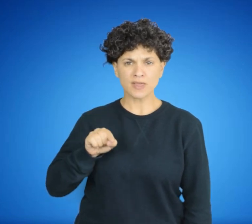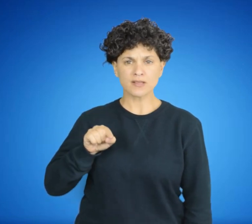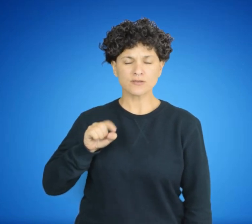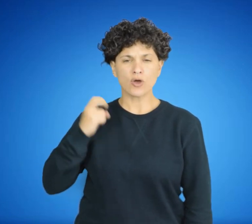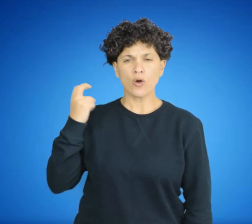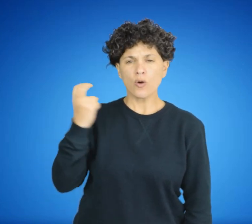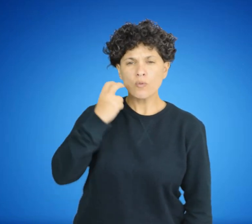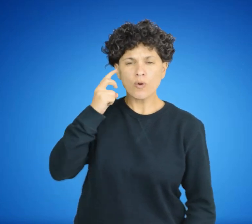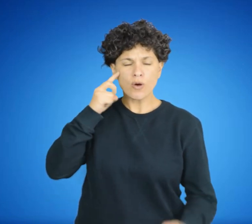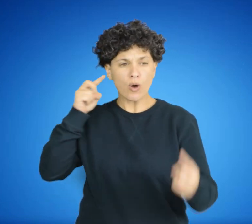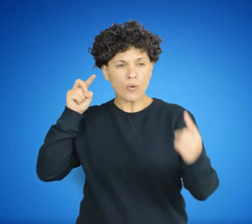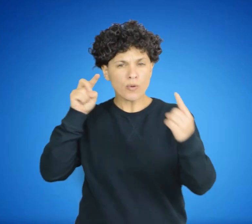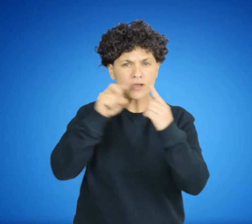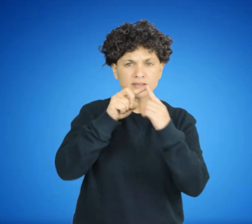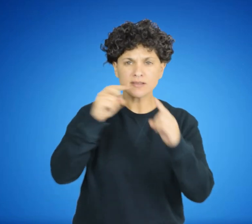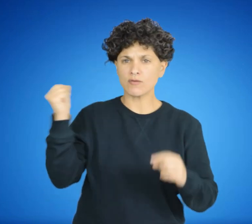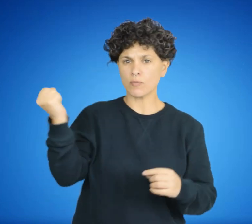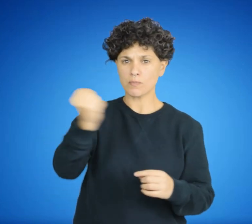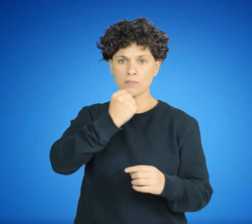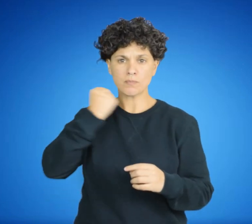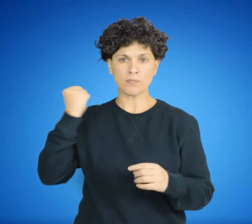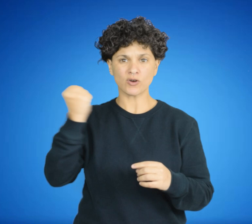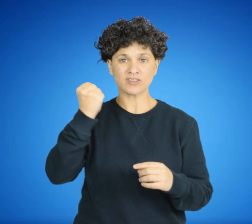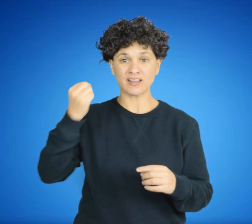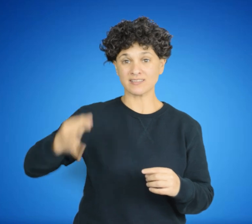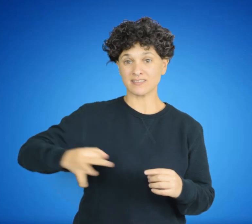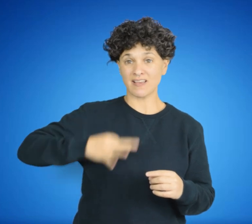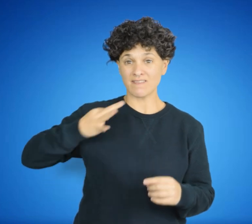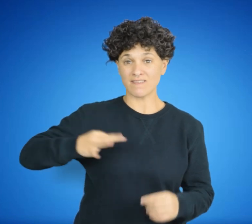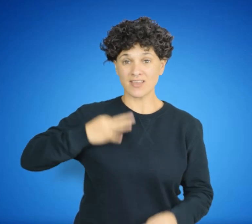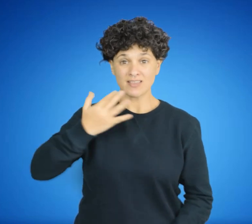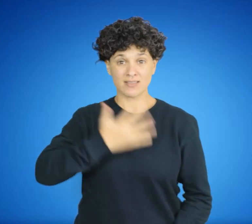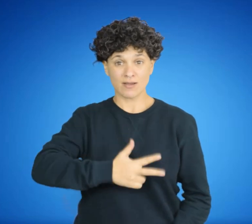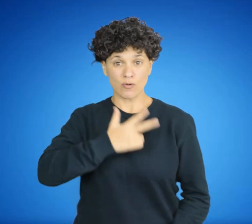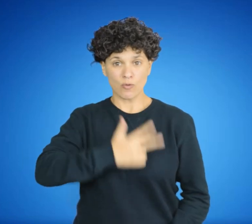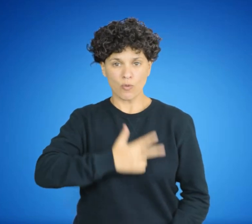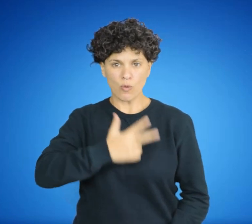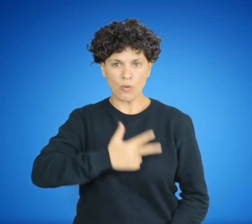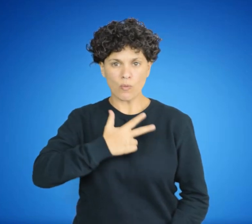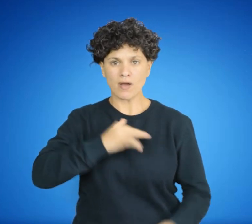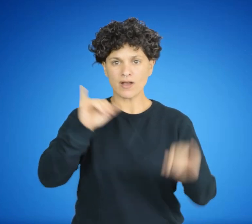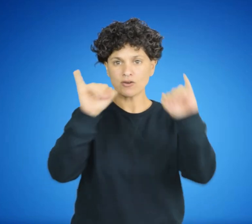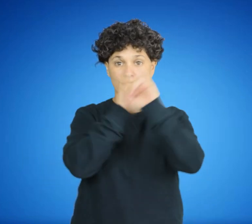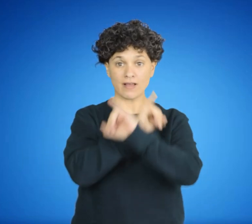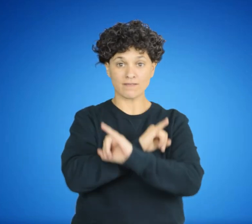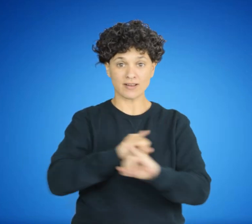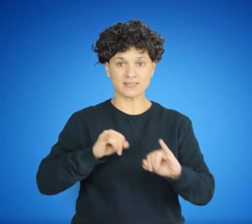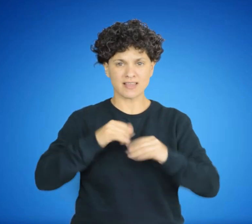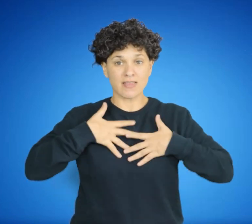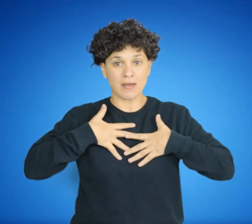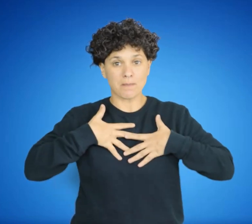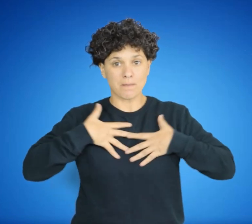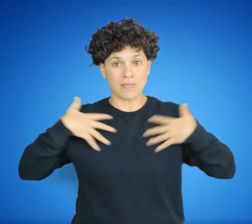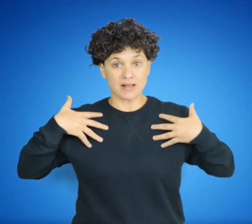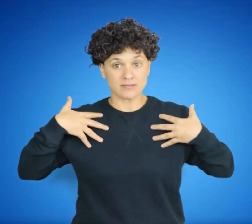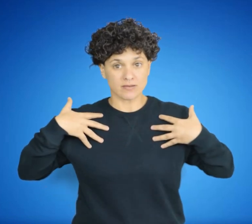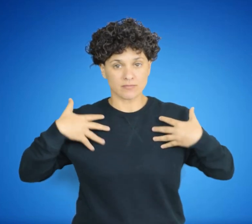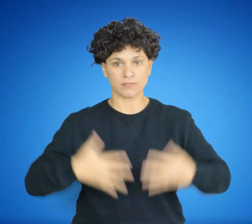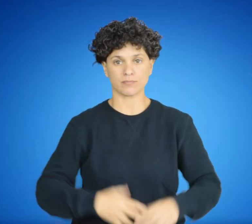del placer puramente material sino que es también y quizás principalmente de índole espiritual y